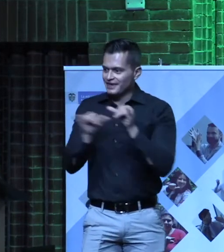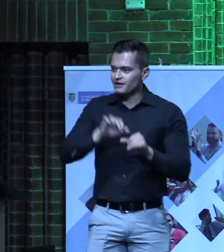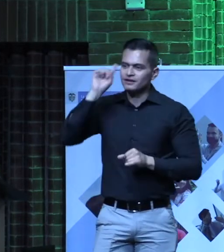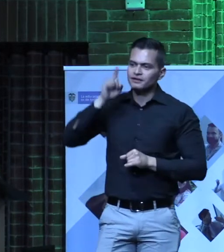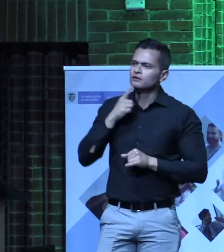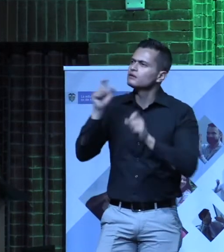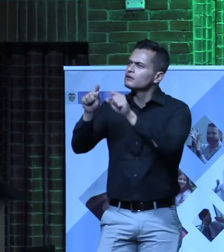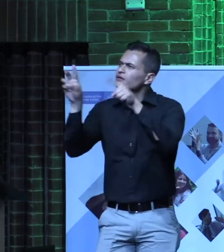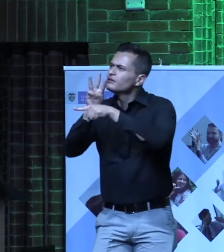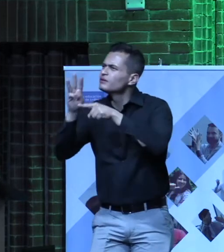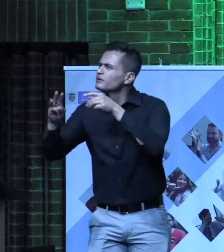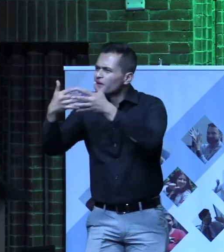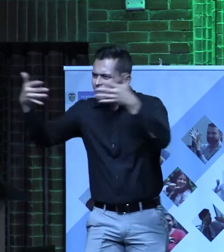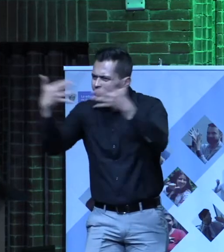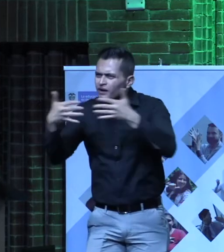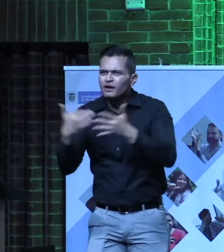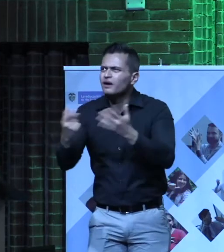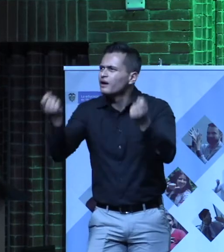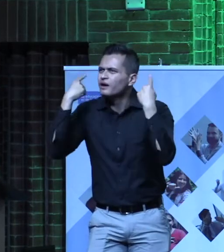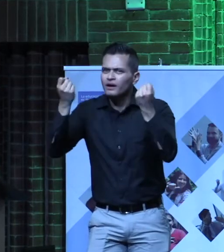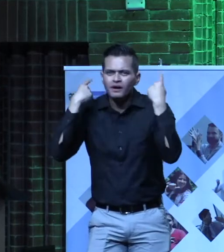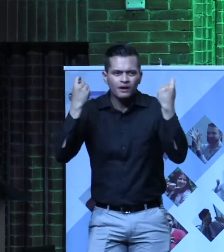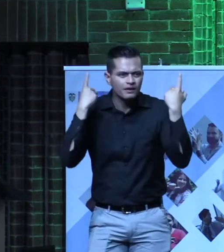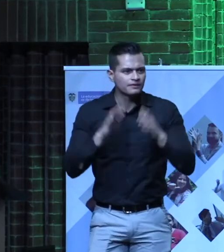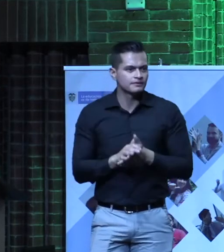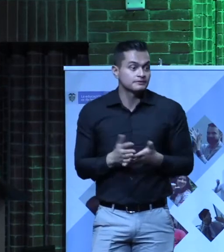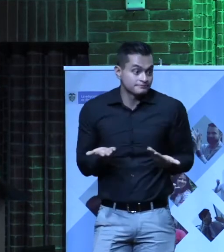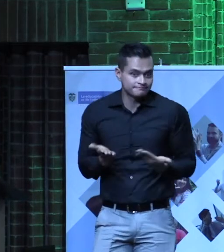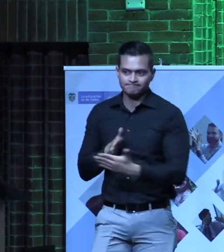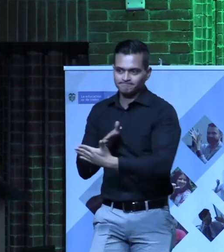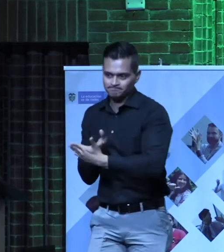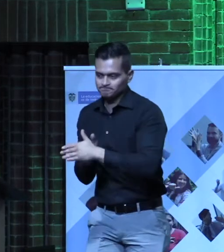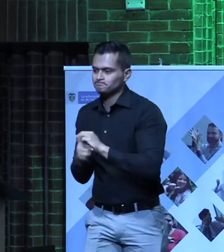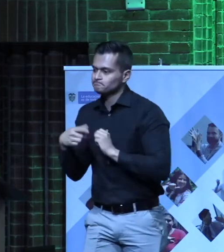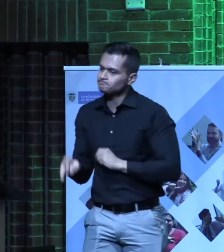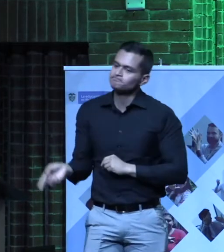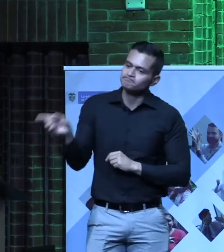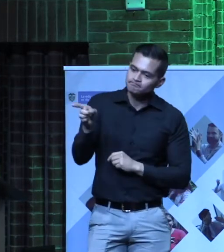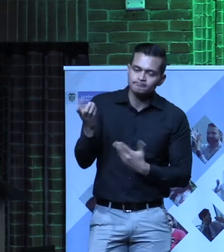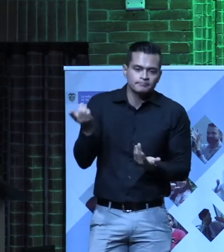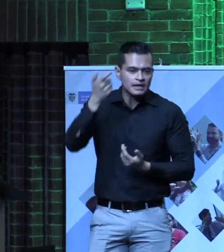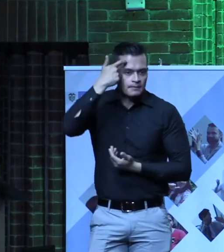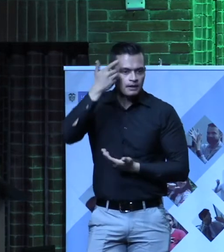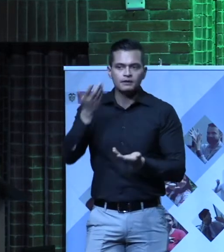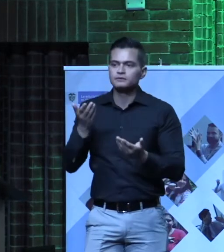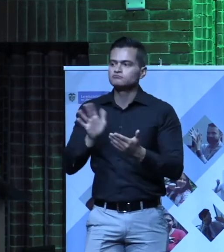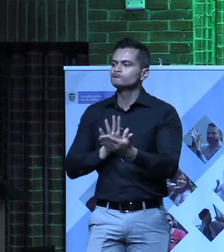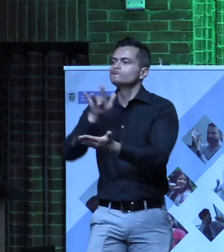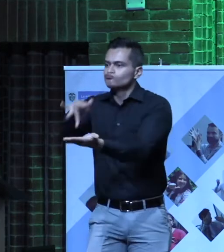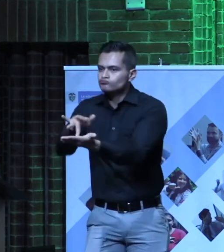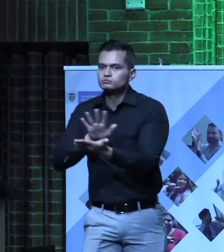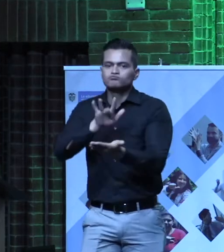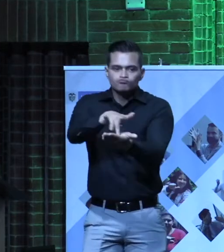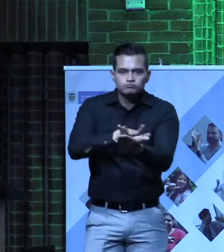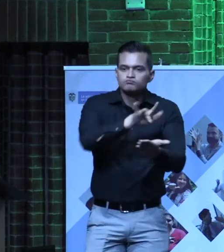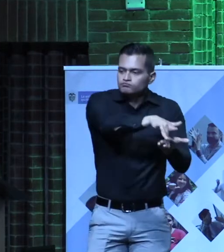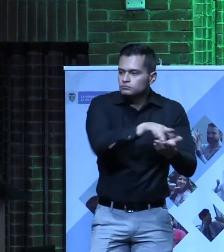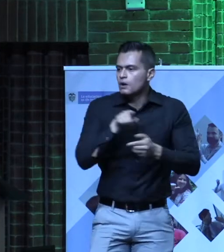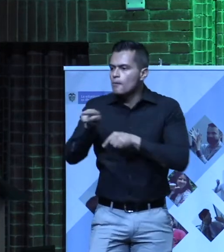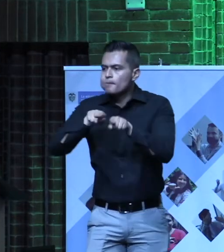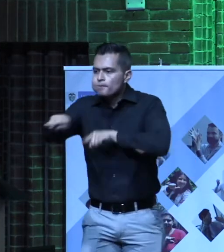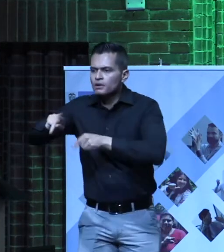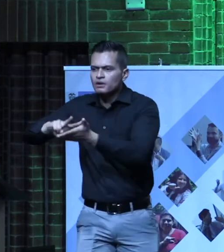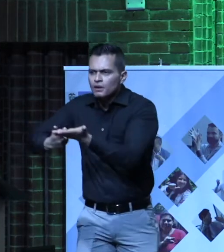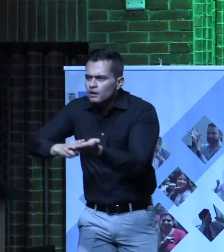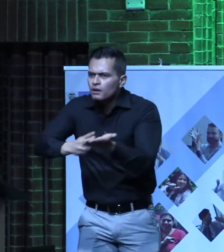trata de acceder a un bien y no se encuentra con intérpretes y no se cuenta con acceso a mecanismos de comunicación, o por supuesto